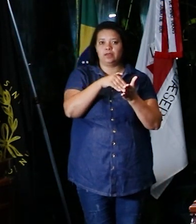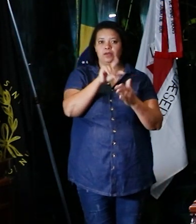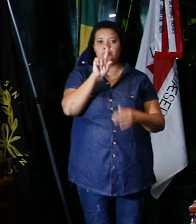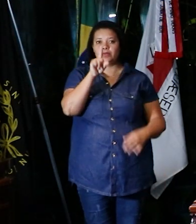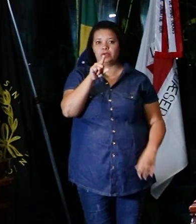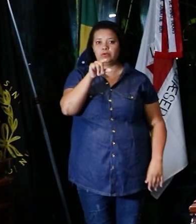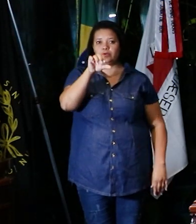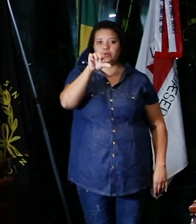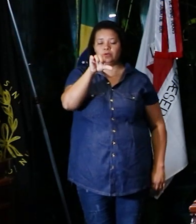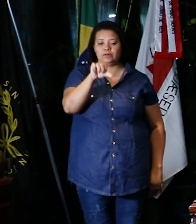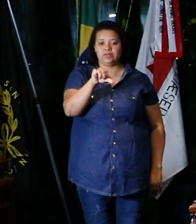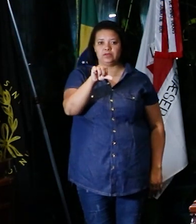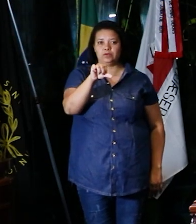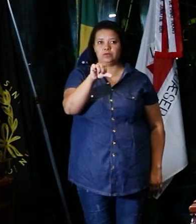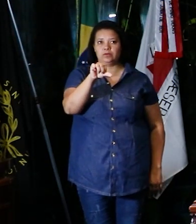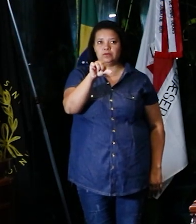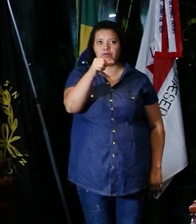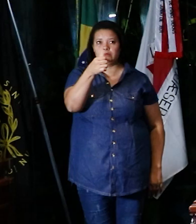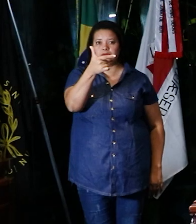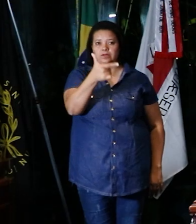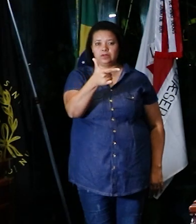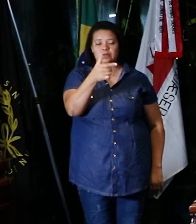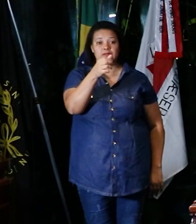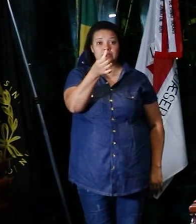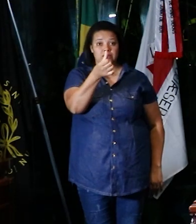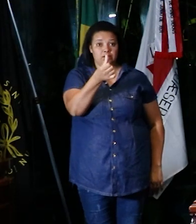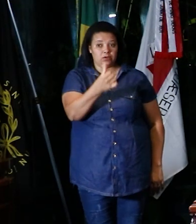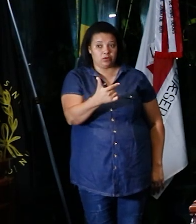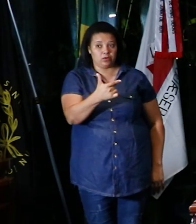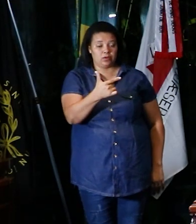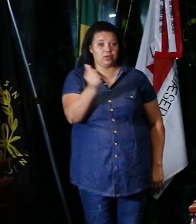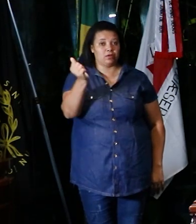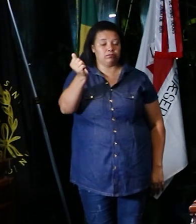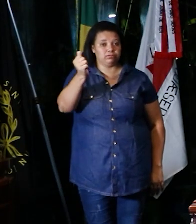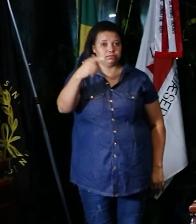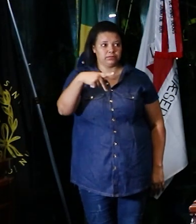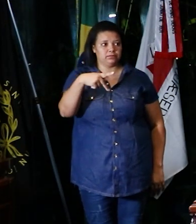até 1962, quando ele se aposentou.